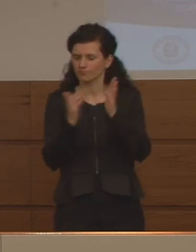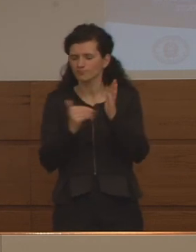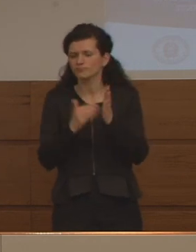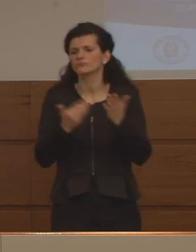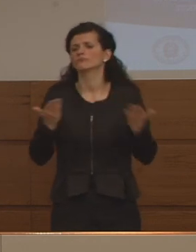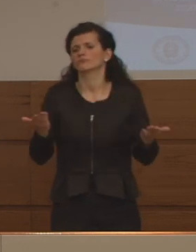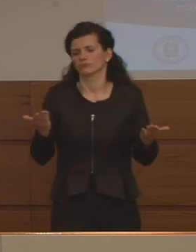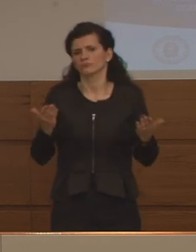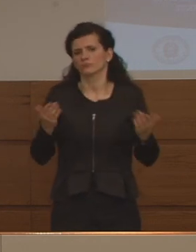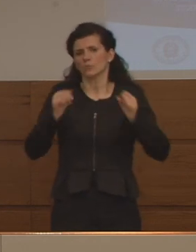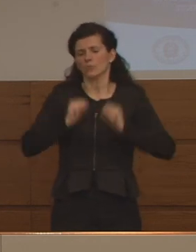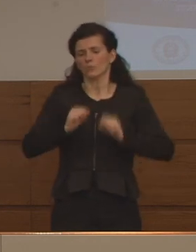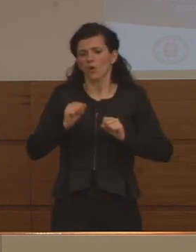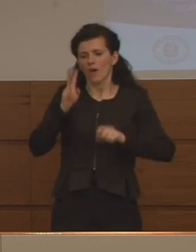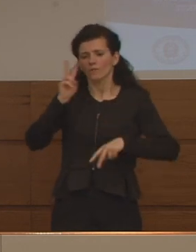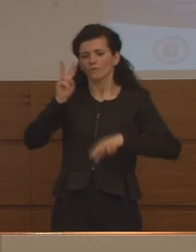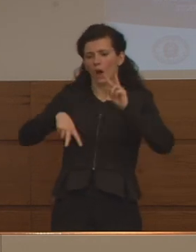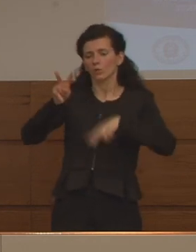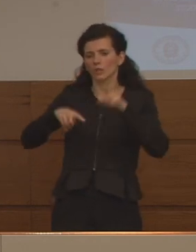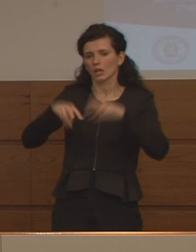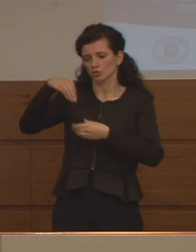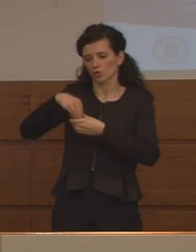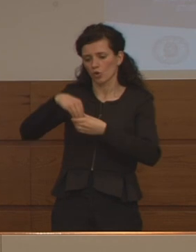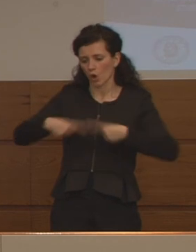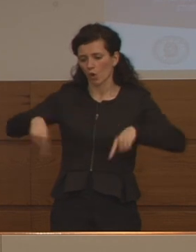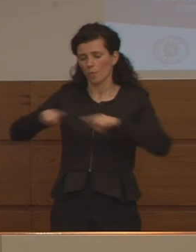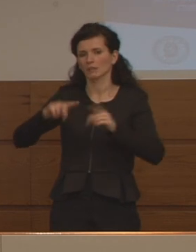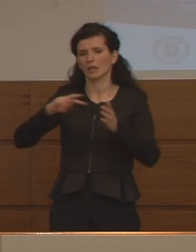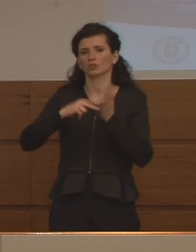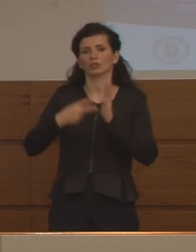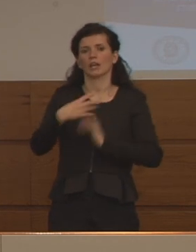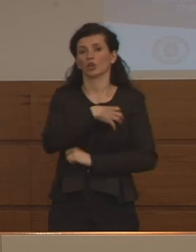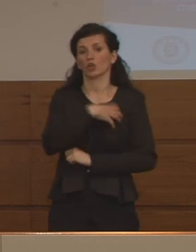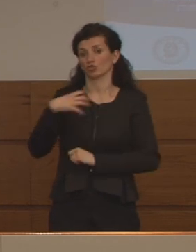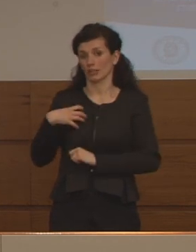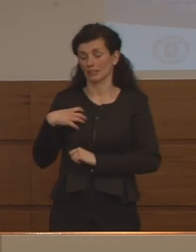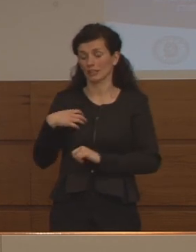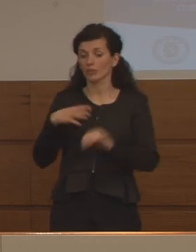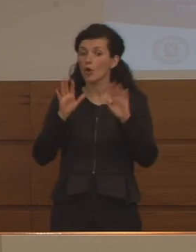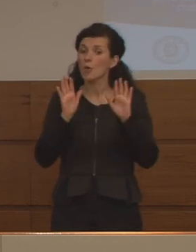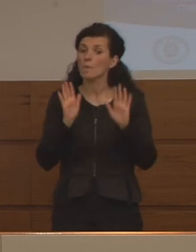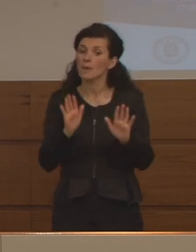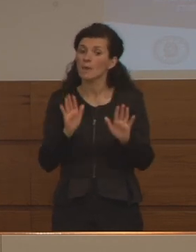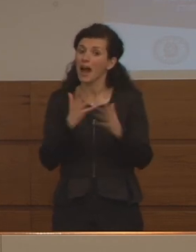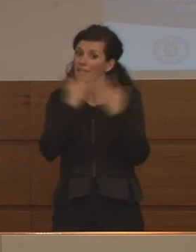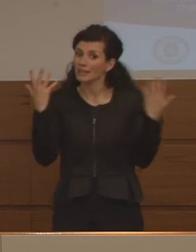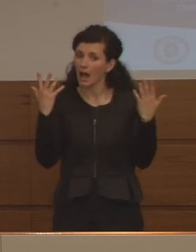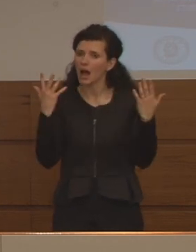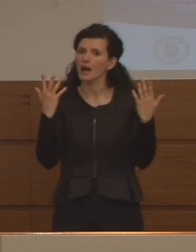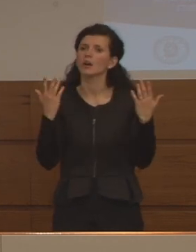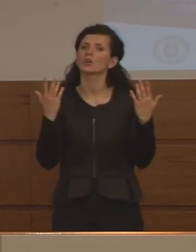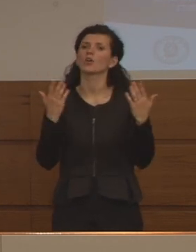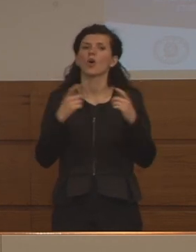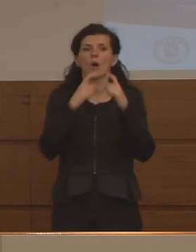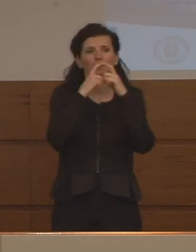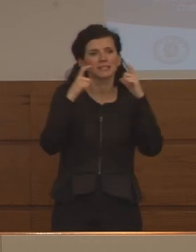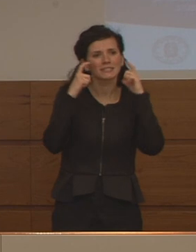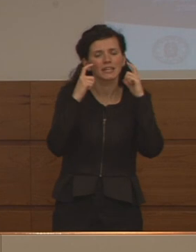valutazione nell'ambito del comitato tecnico scientifico ma le indicazioni chiare su che tipi di